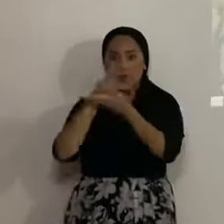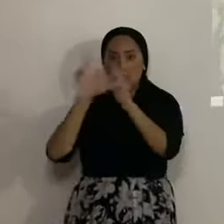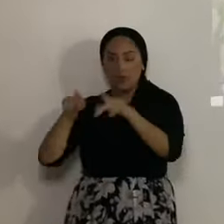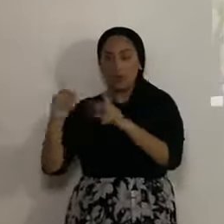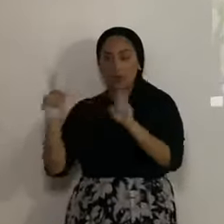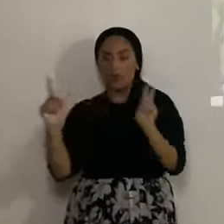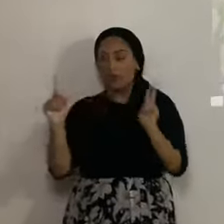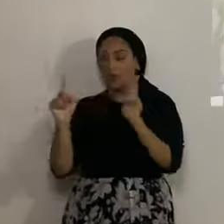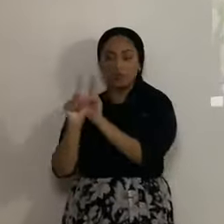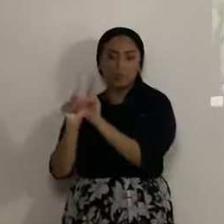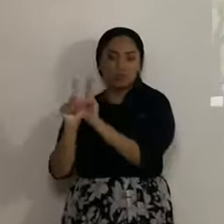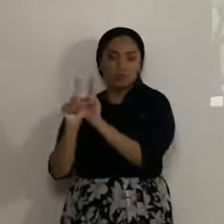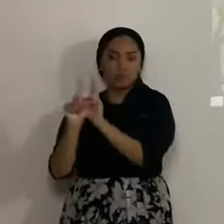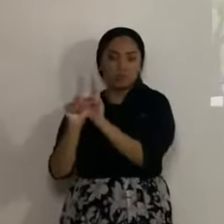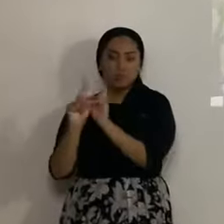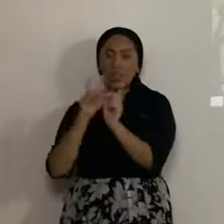esto.